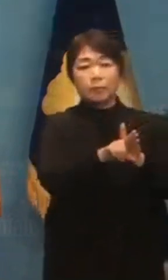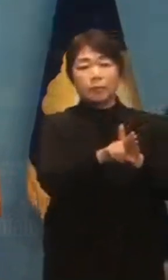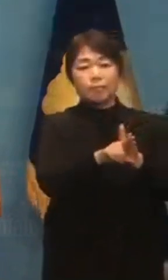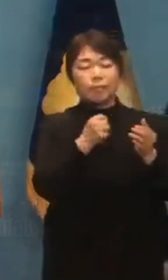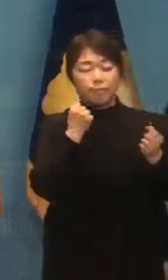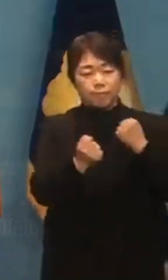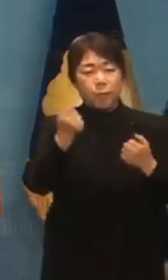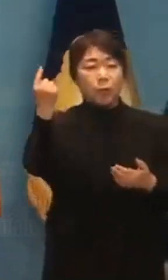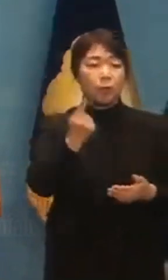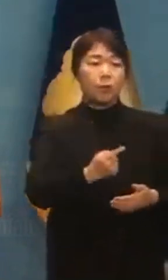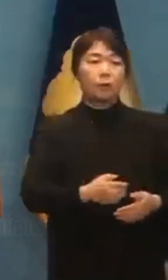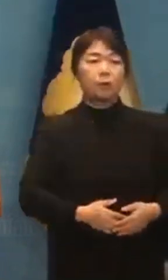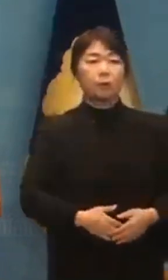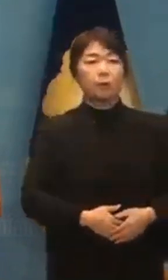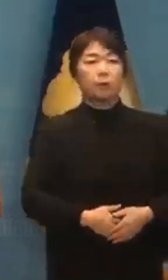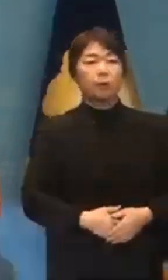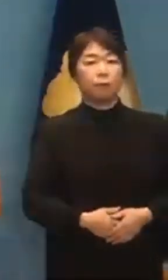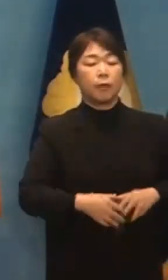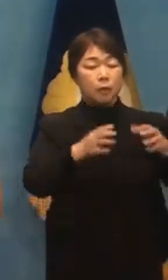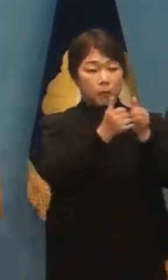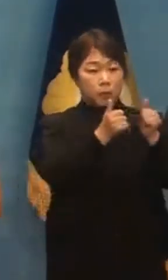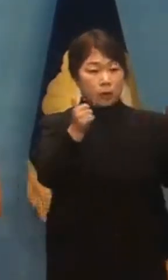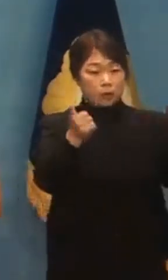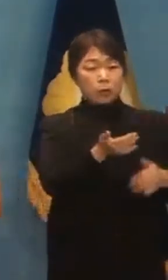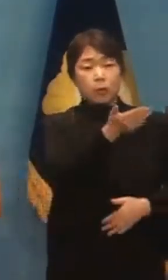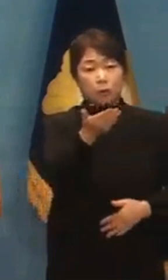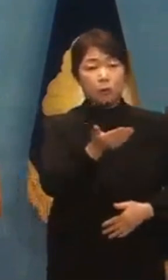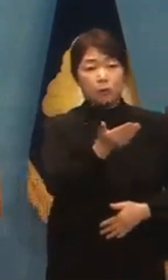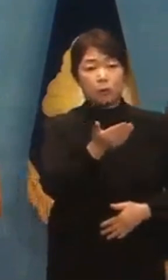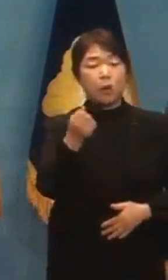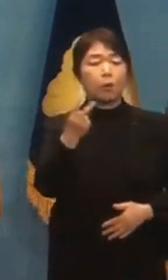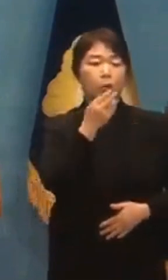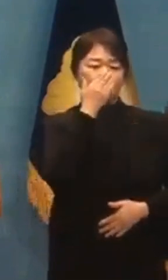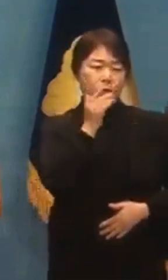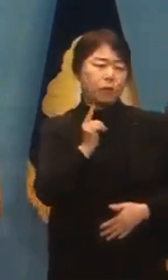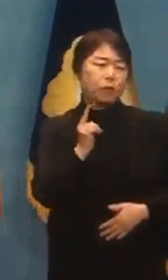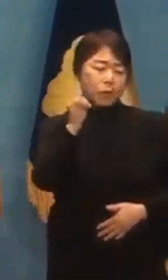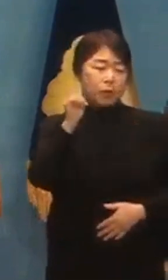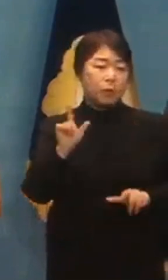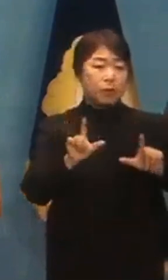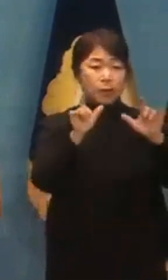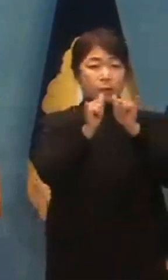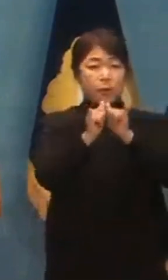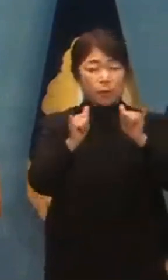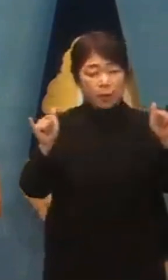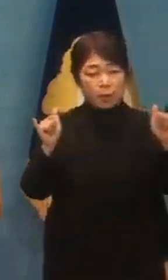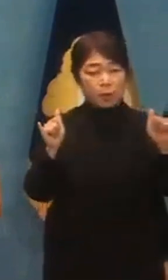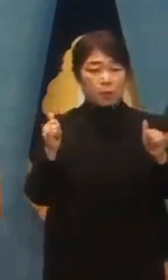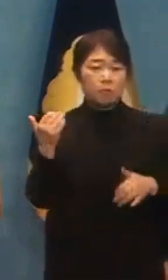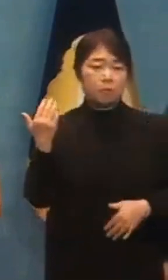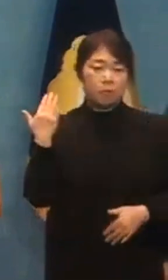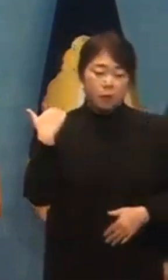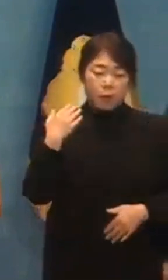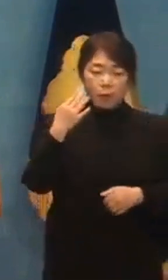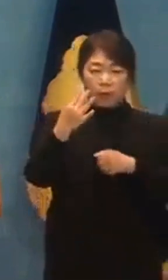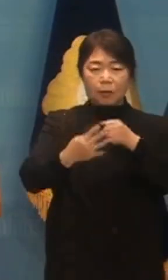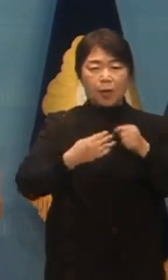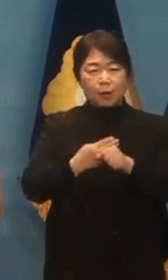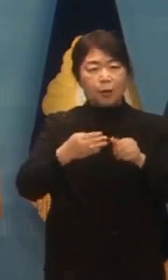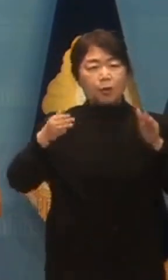담아서 왔습니다. 국민 여러분, 순천 시민들은 지난 4년 가까운